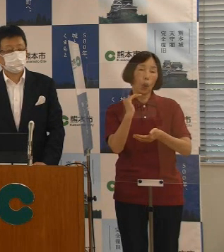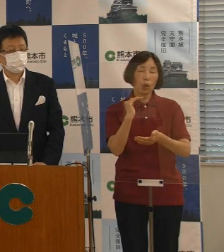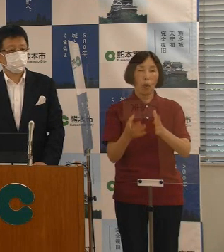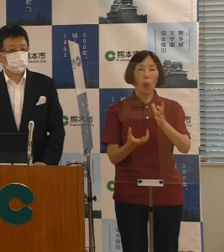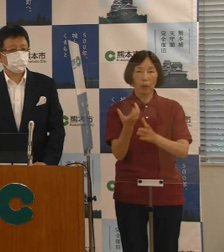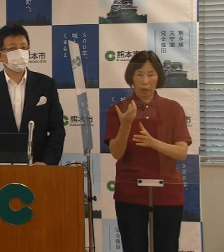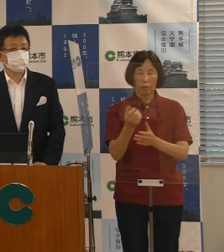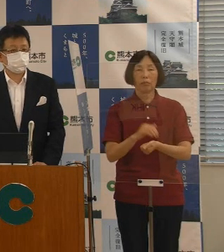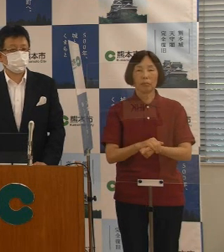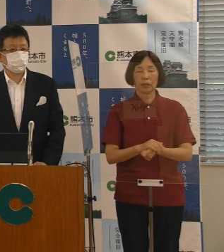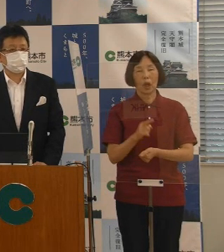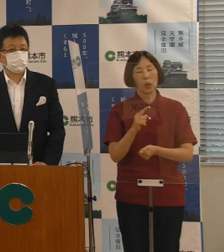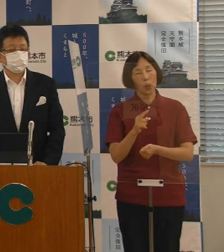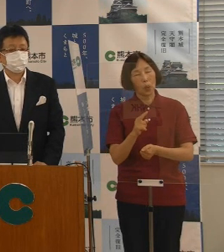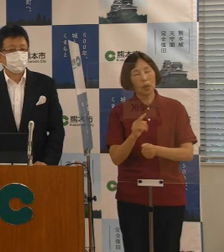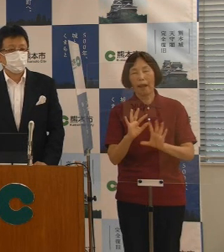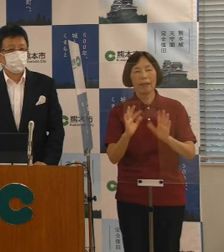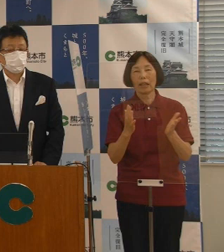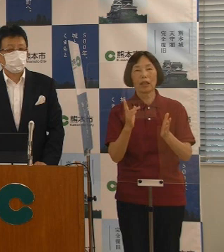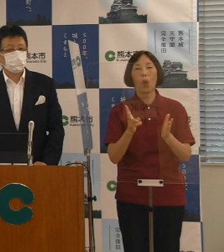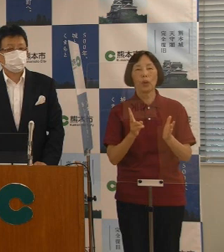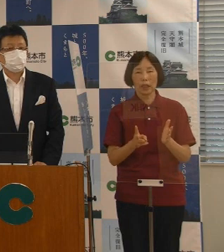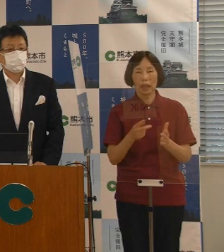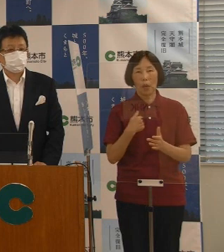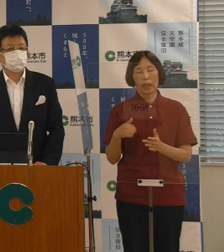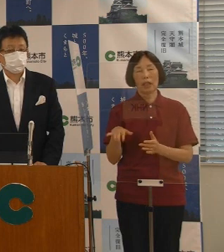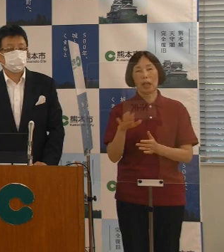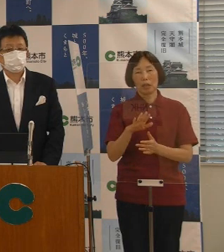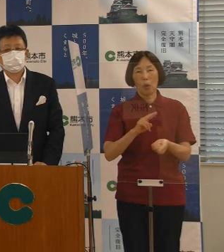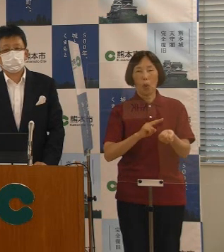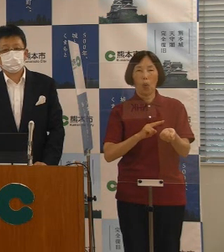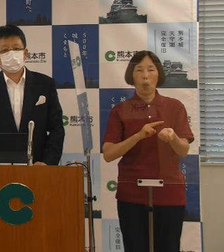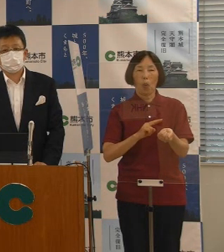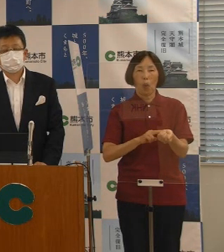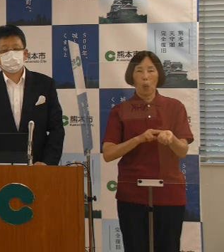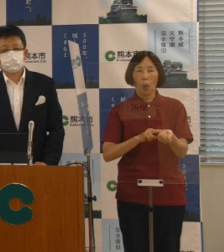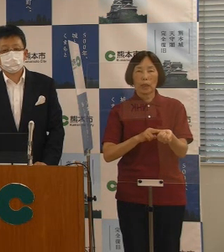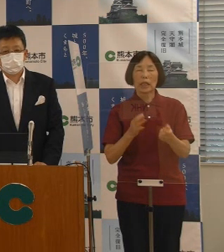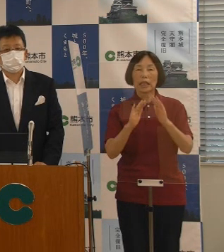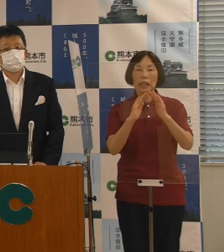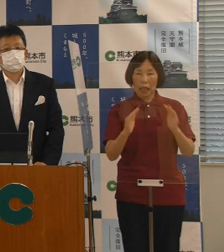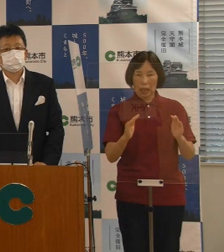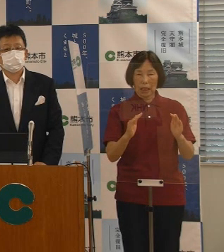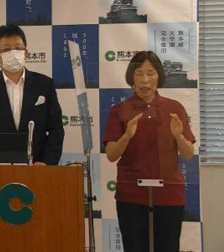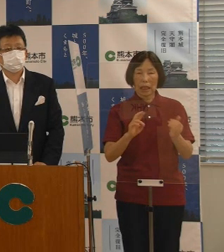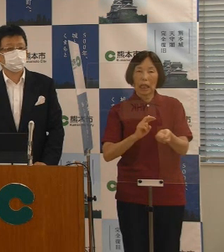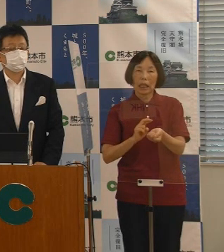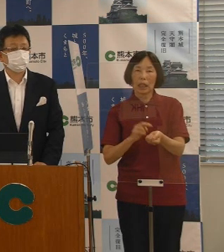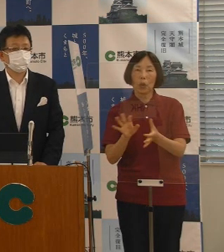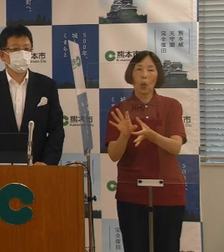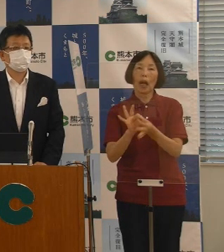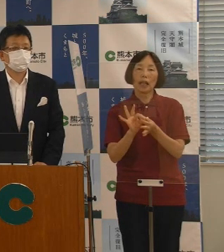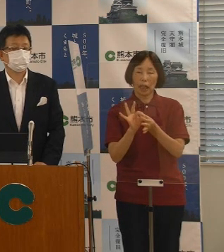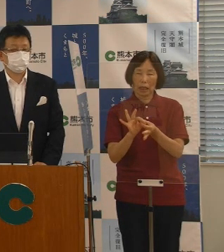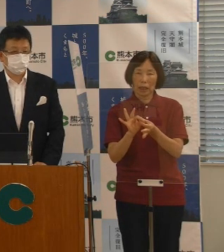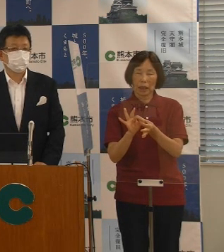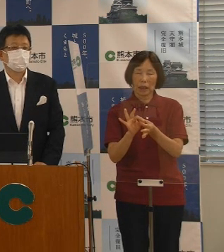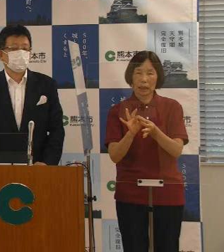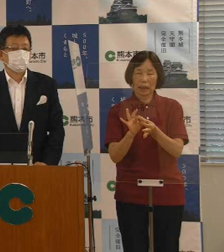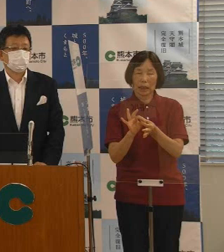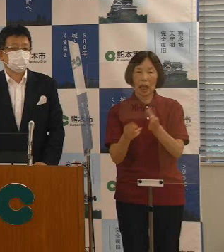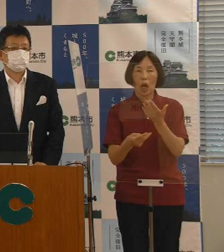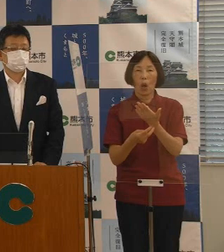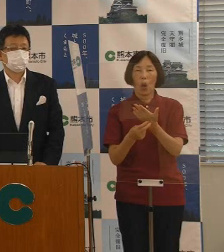まあ、そうしたことがないようにですね、我々も、医師会やですね、各医療機関、そういったところと保健